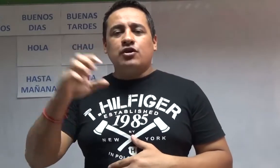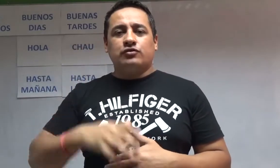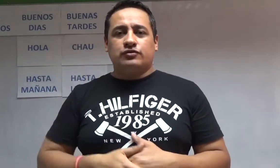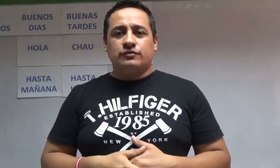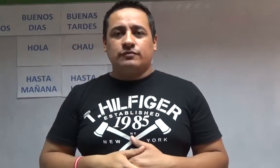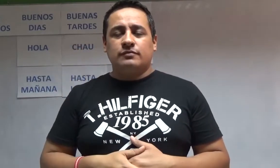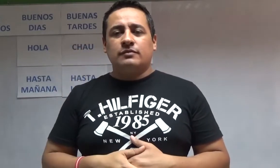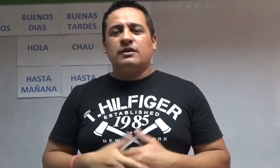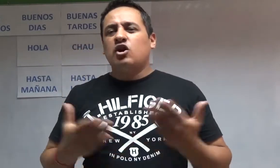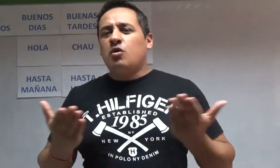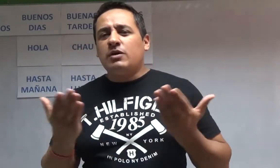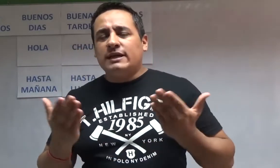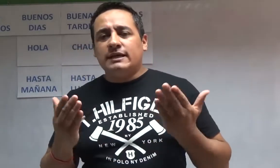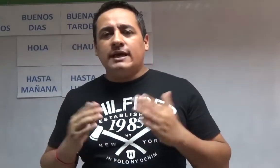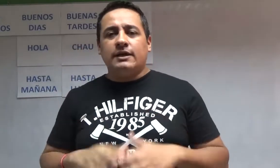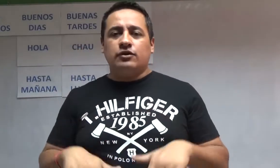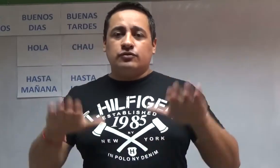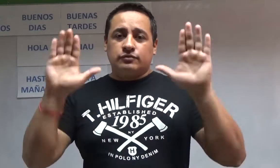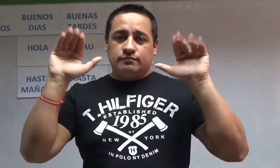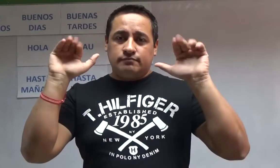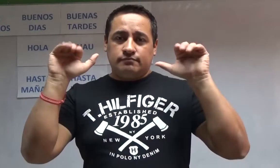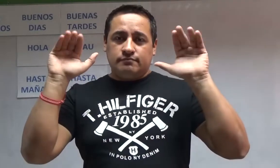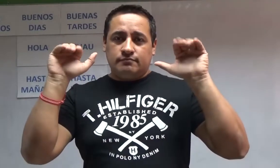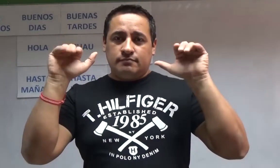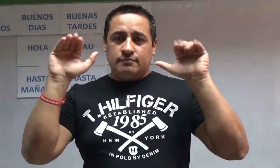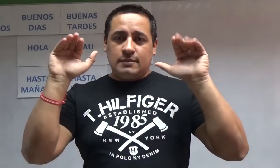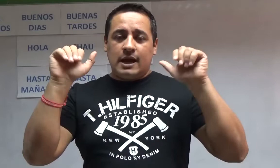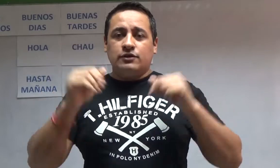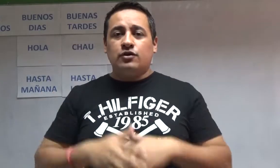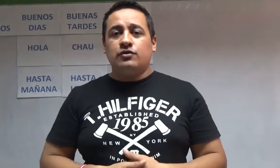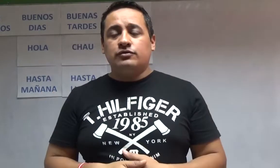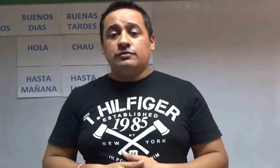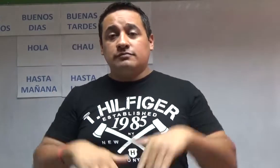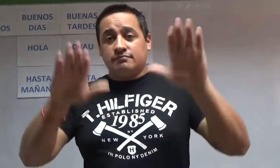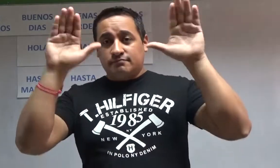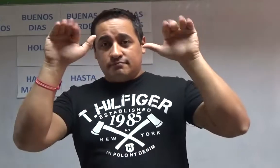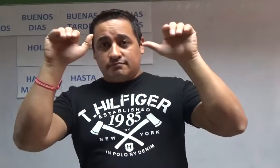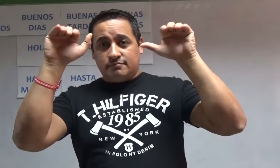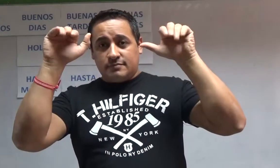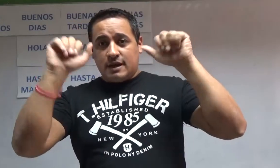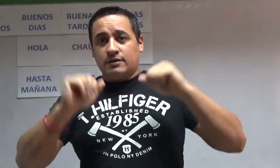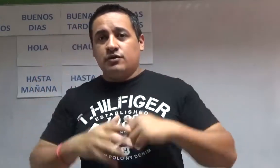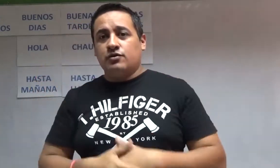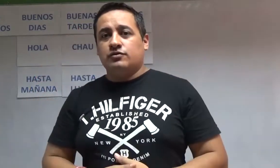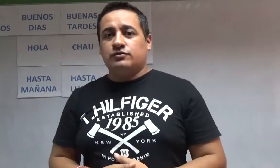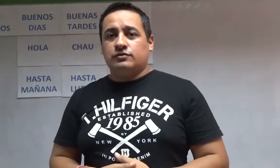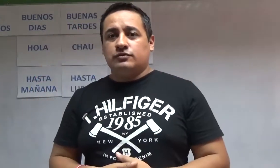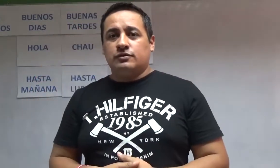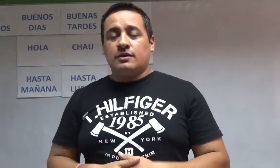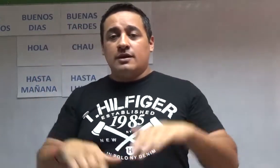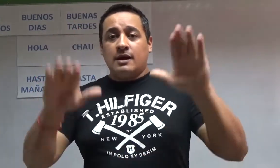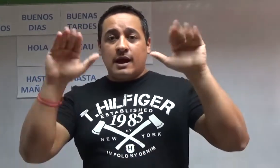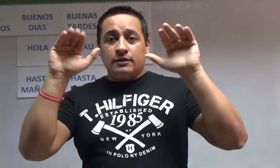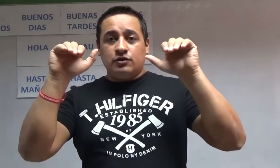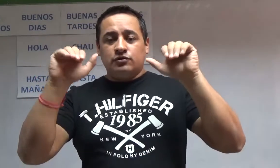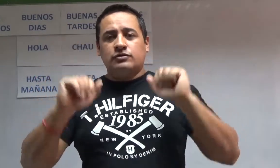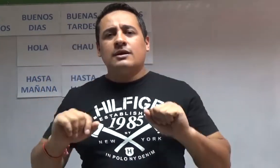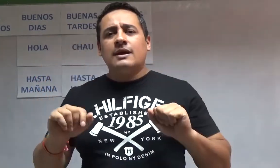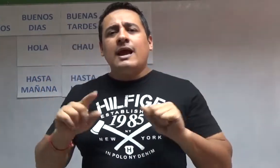Adiós. ¿Cómo es la señal adiós? Adiós. Adiós. Adiós.